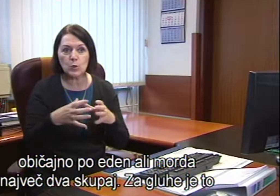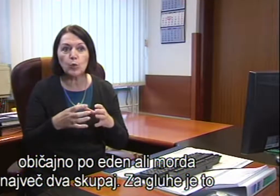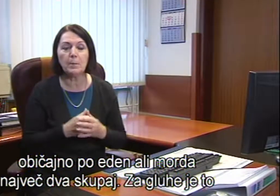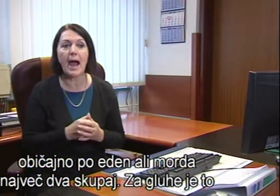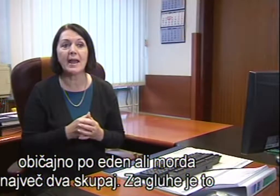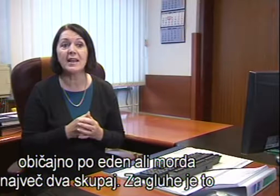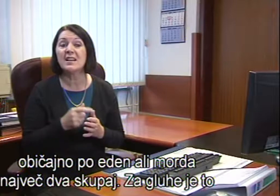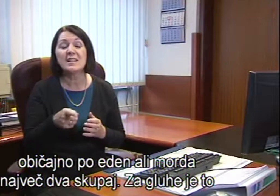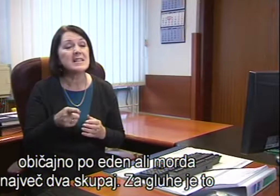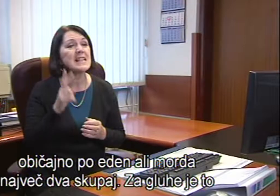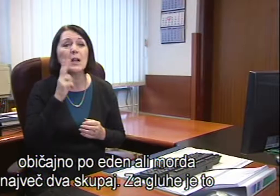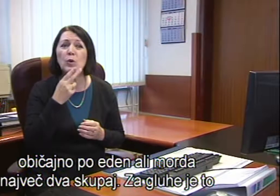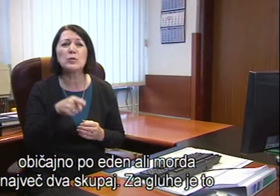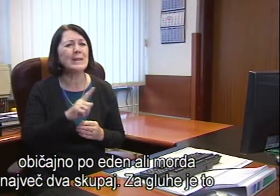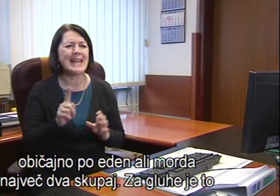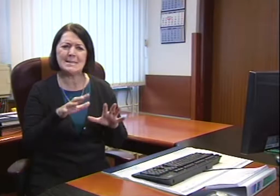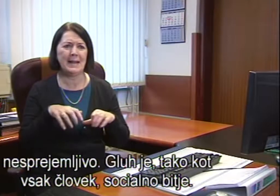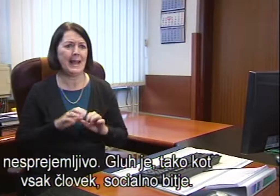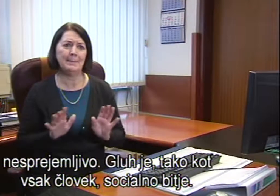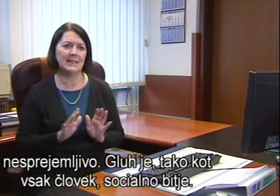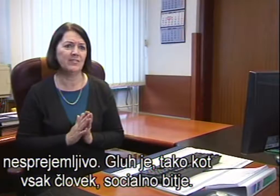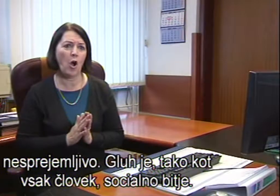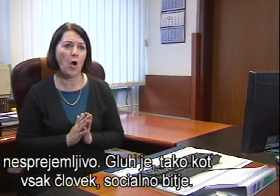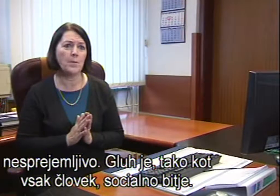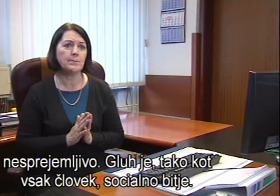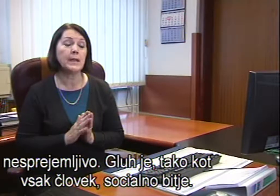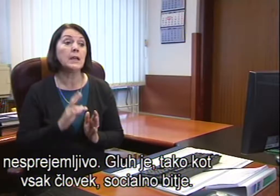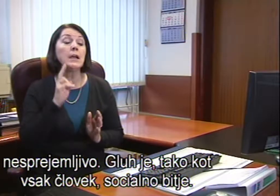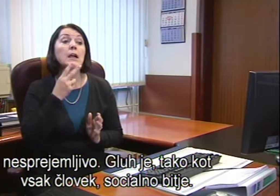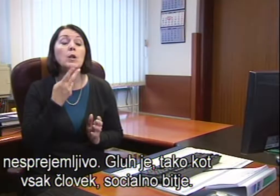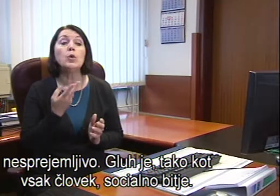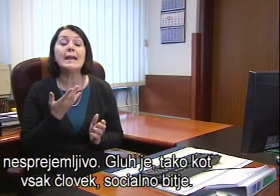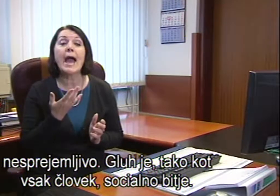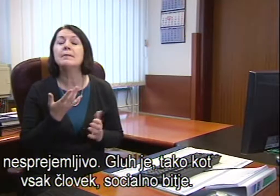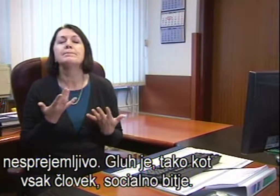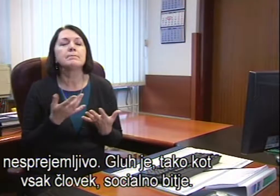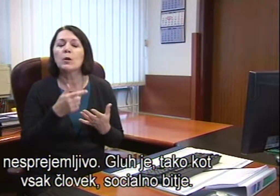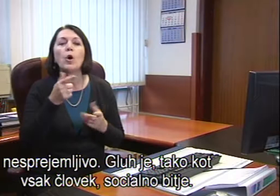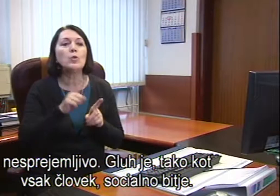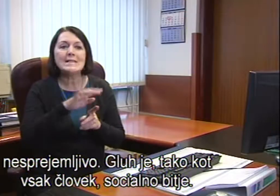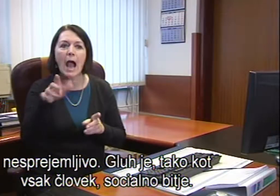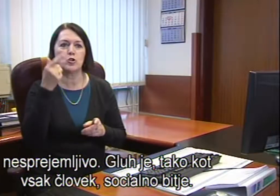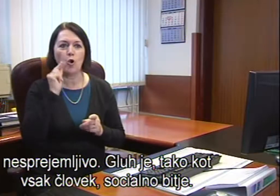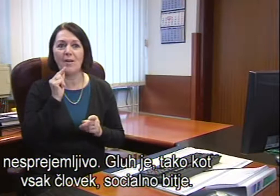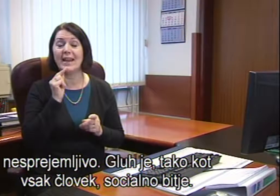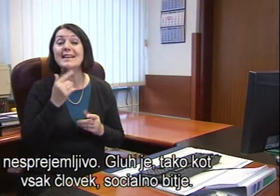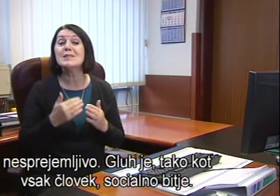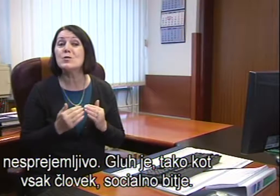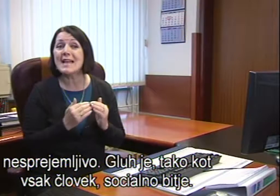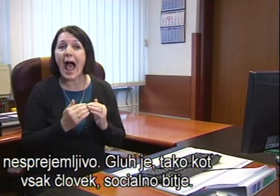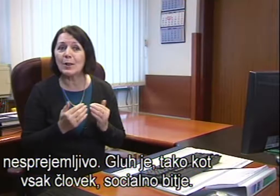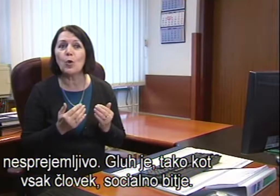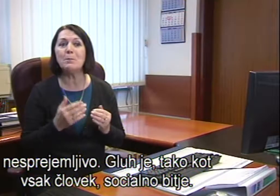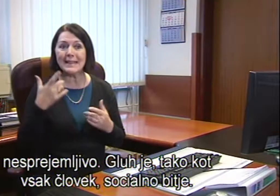dva skupaj. Za gluhe to ne sprejemljivo. Gluh je kot vsak človek